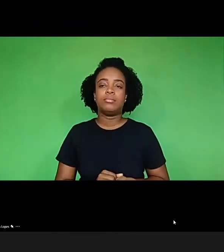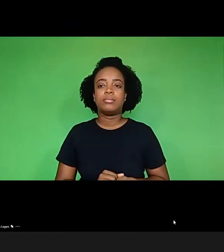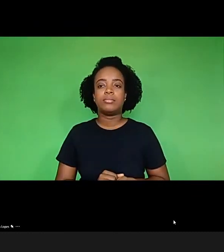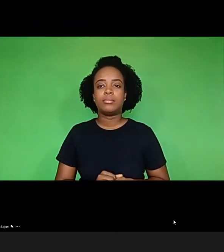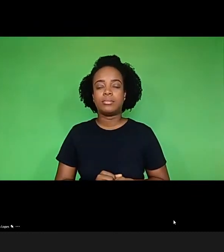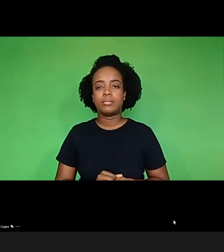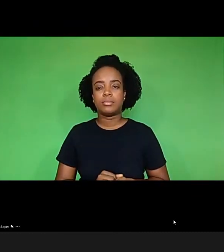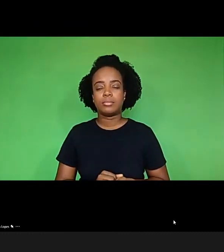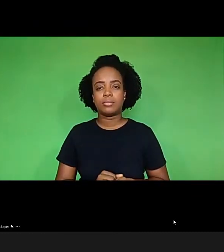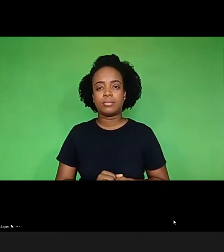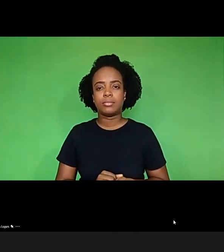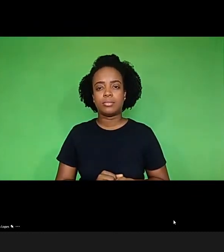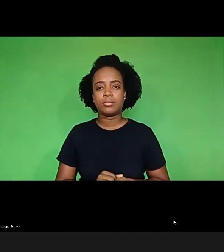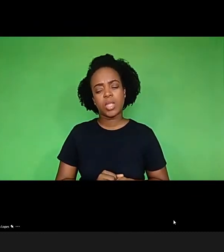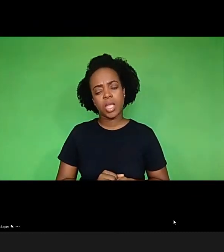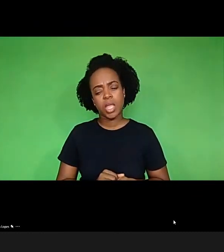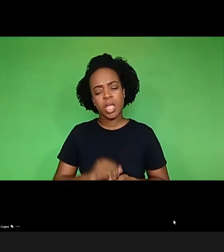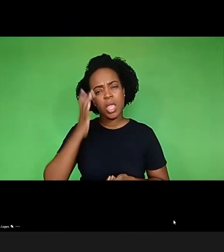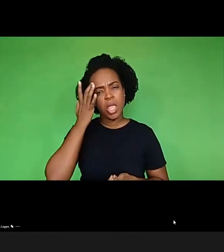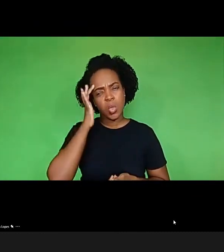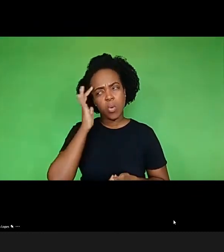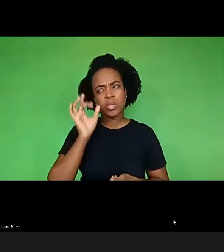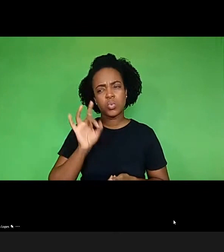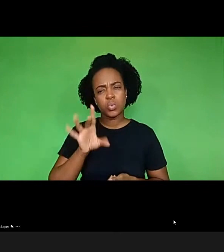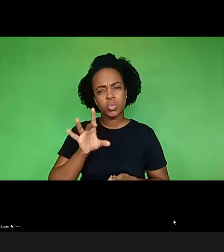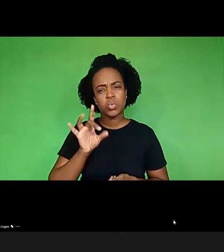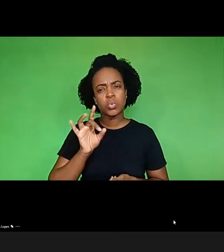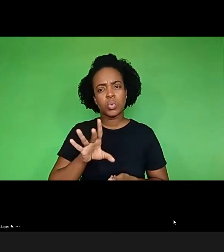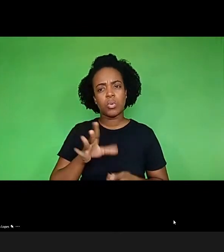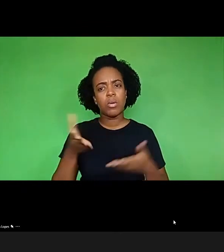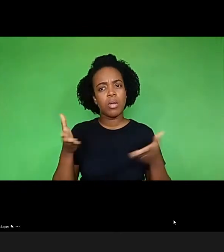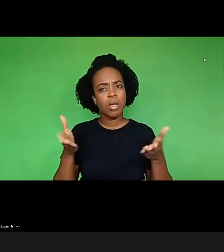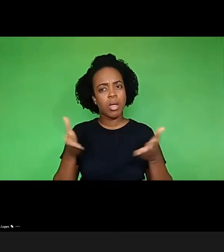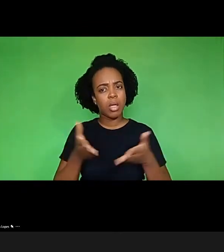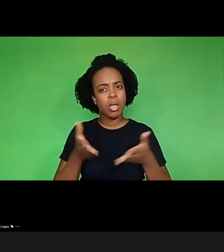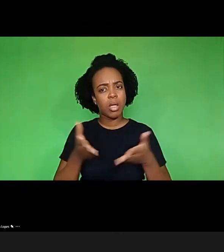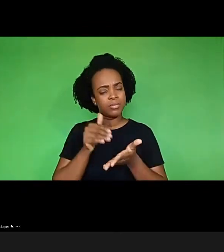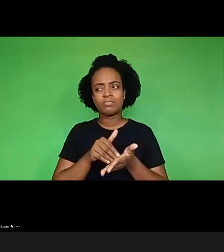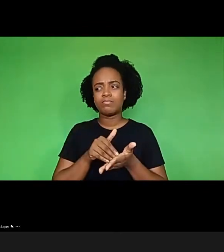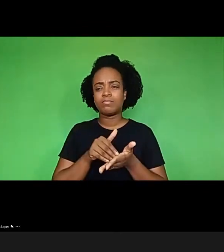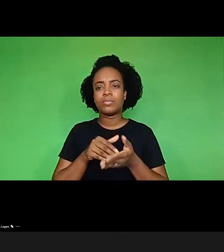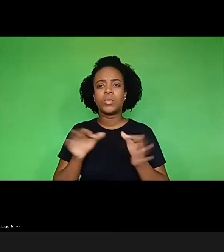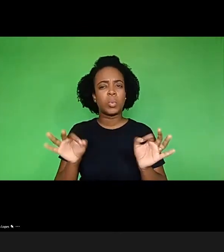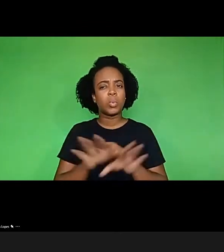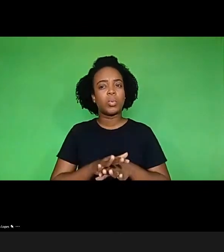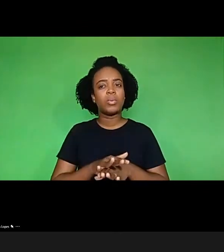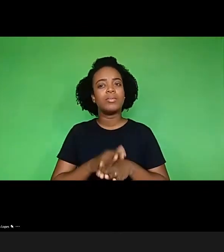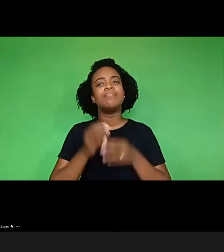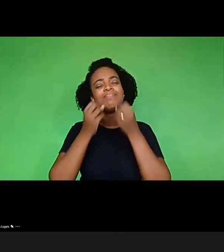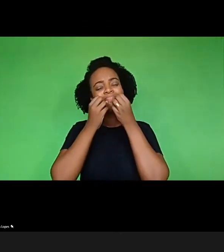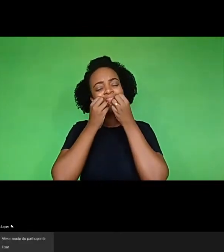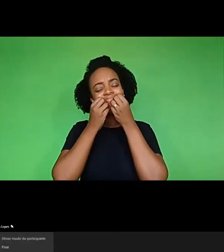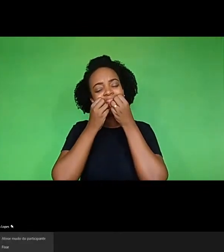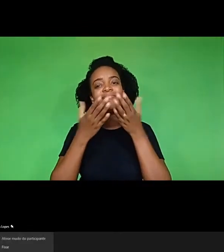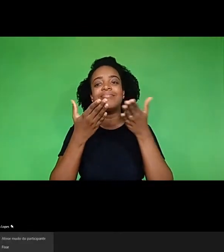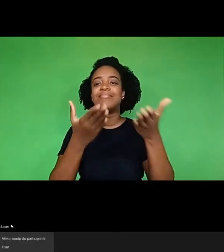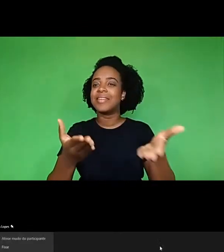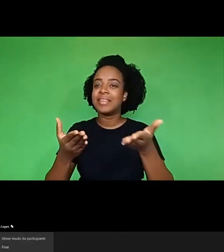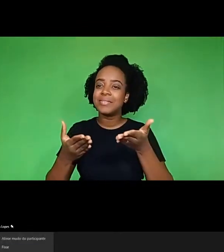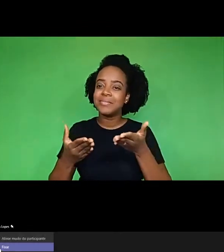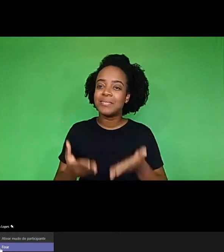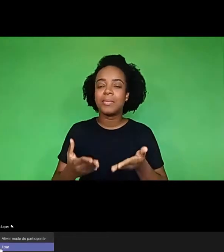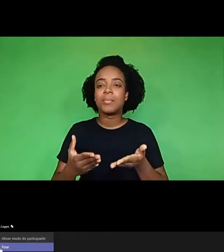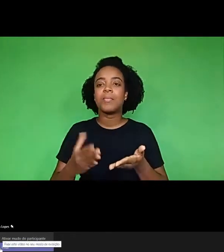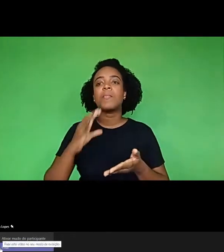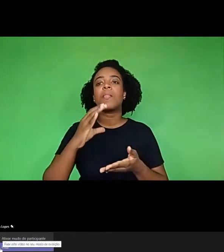Acho que só isso mesmo. Estou finalizando minha fala aqui, mais uma vez, sejam bem-vindos, e a coordenação de assuntos